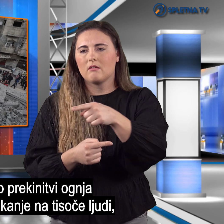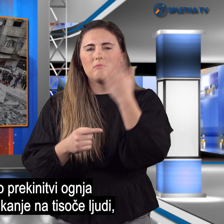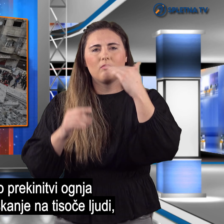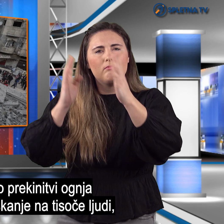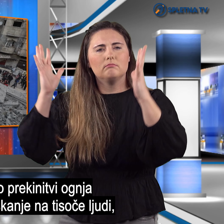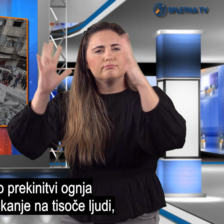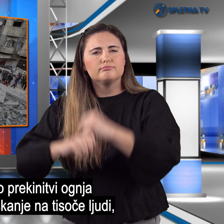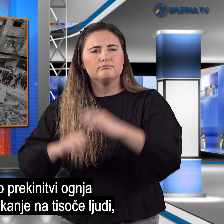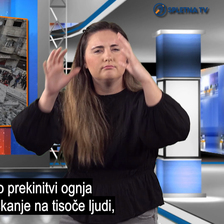ruševinami.